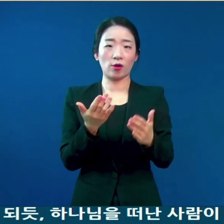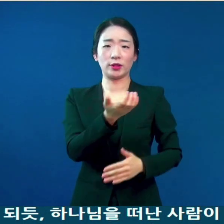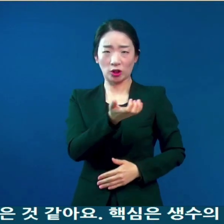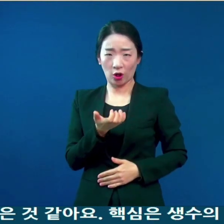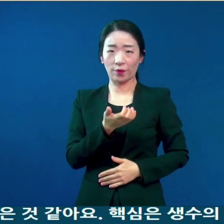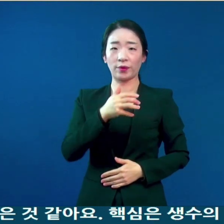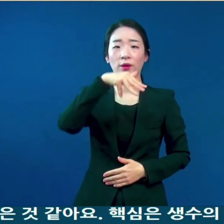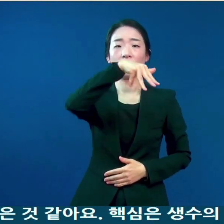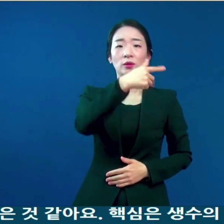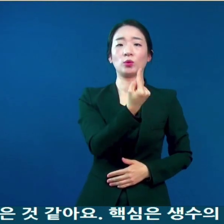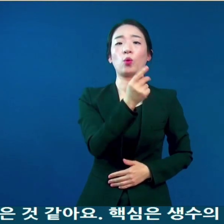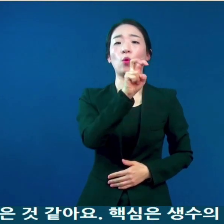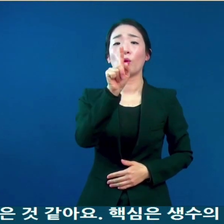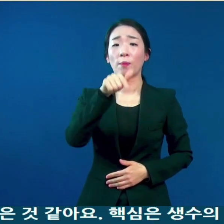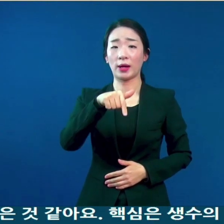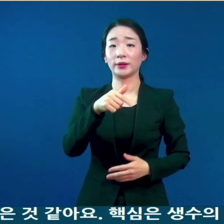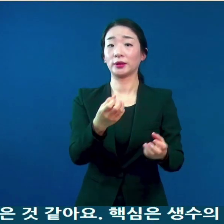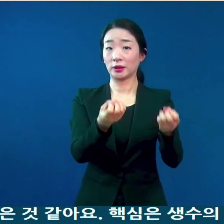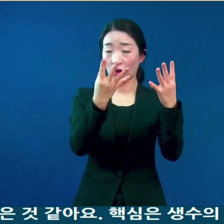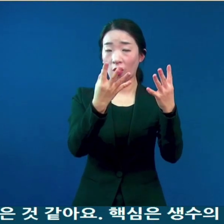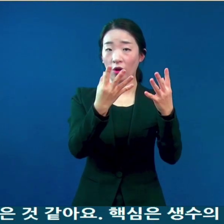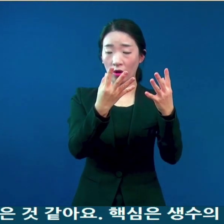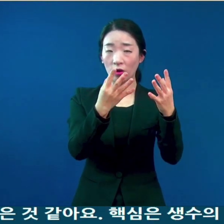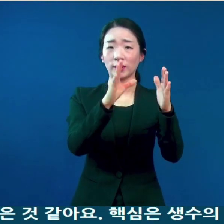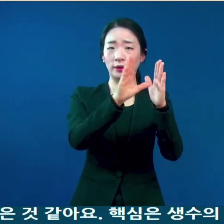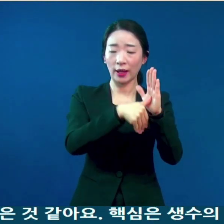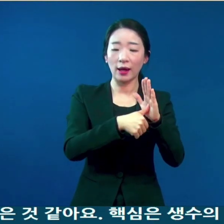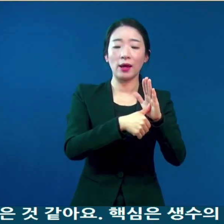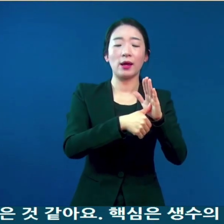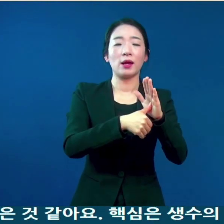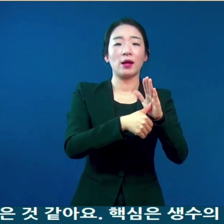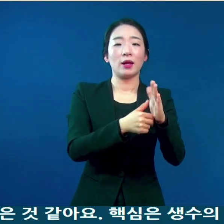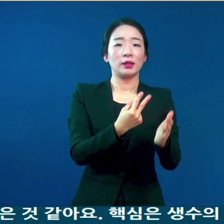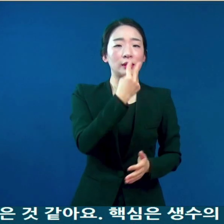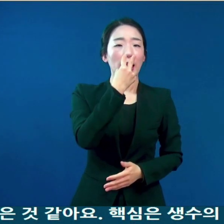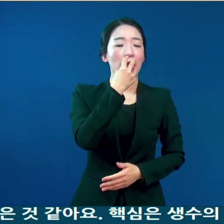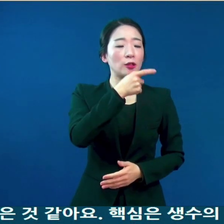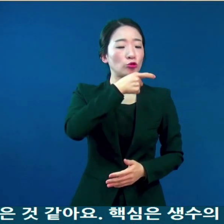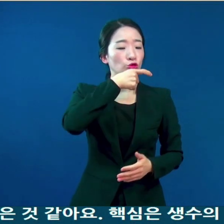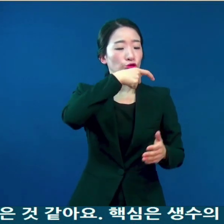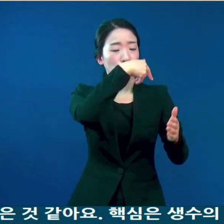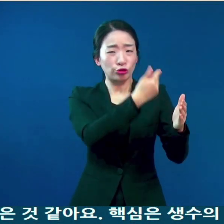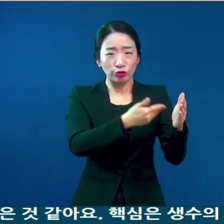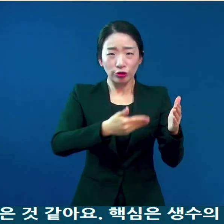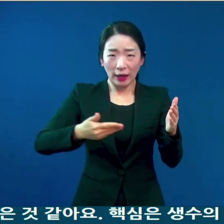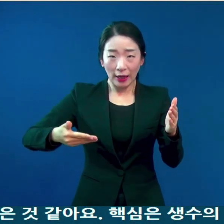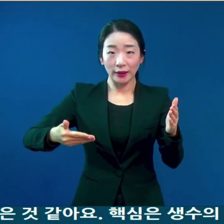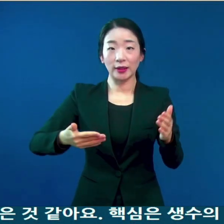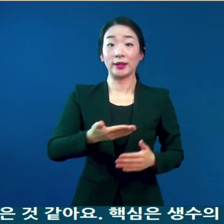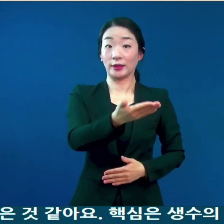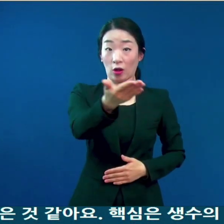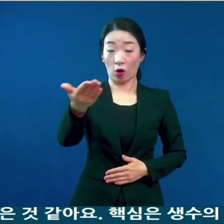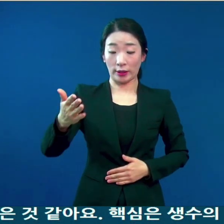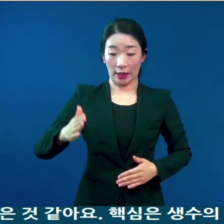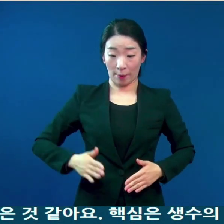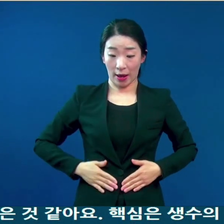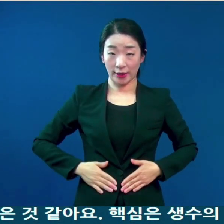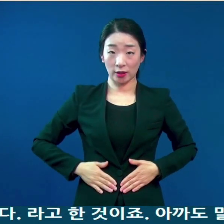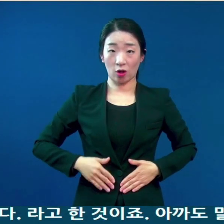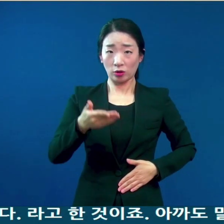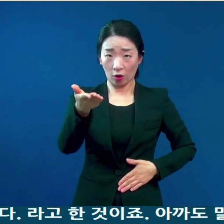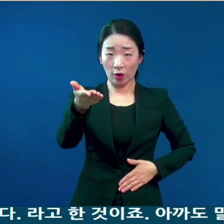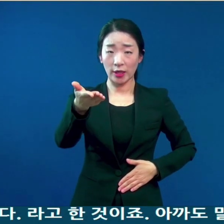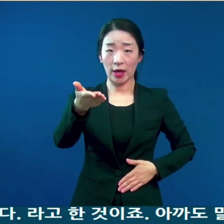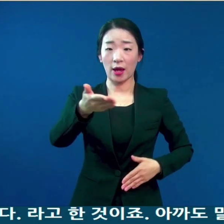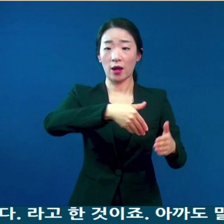날에 예수님께서 뭐라고 말씀하시냐면 생수의 강이 너희 배에서, 내 배로부터 흘러나와